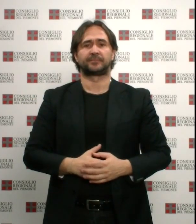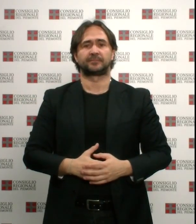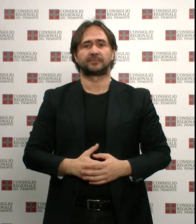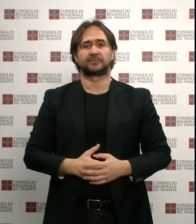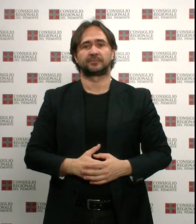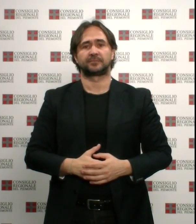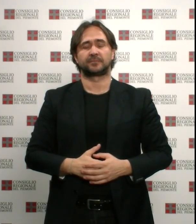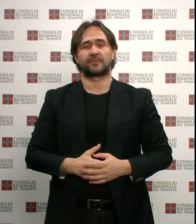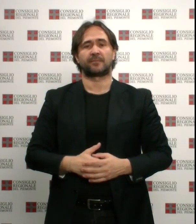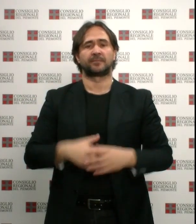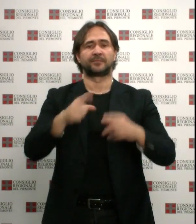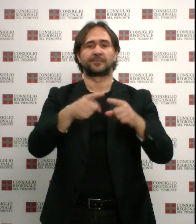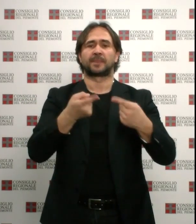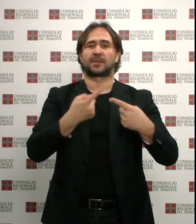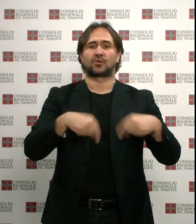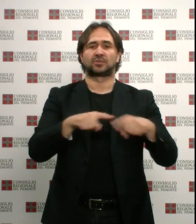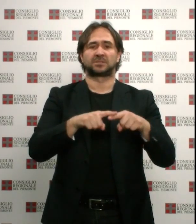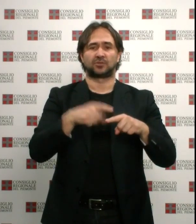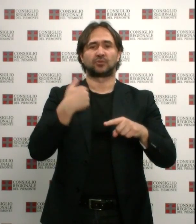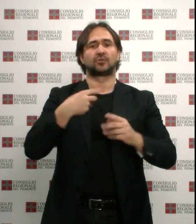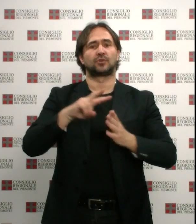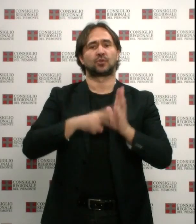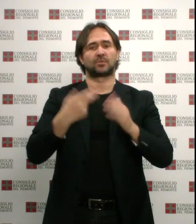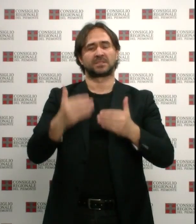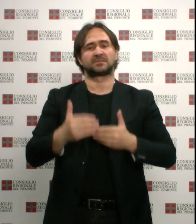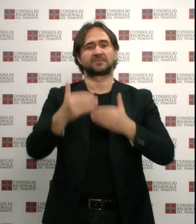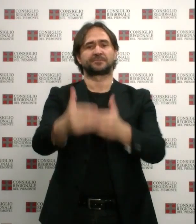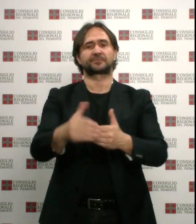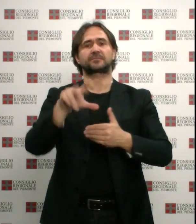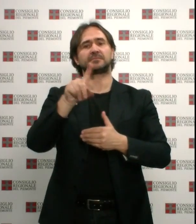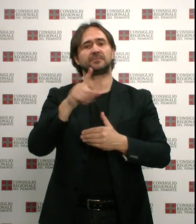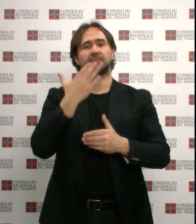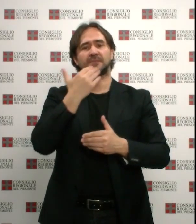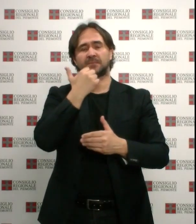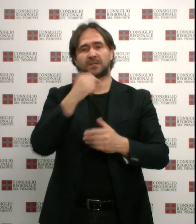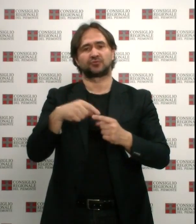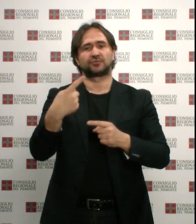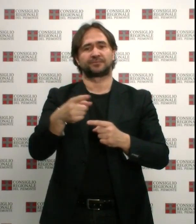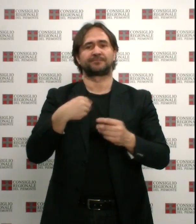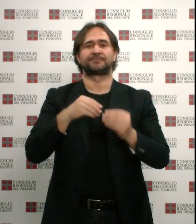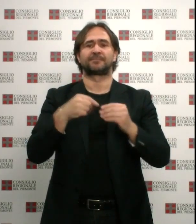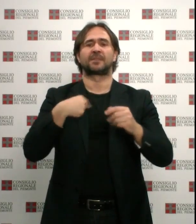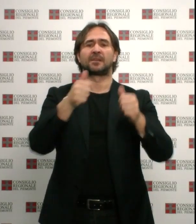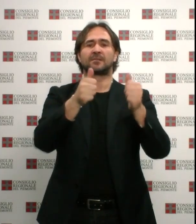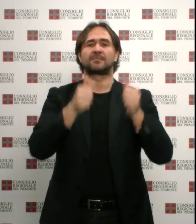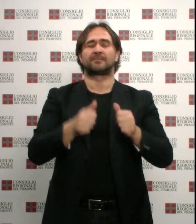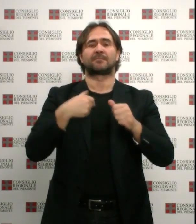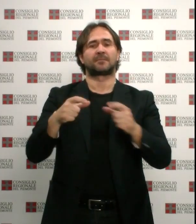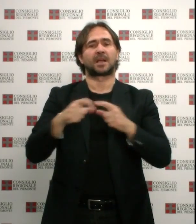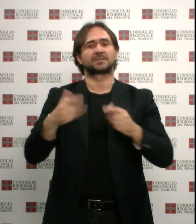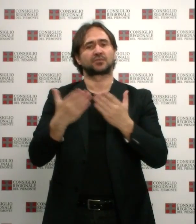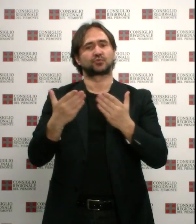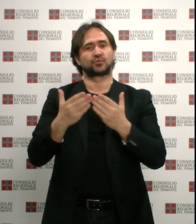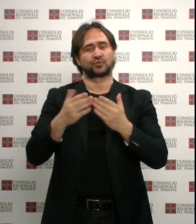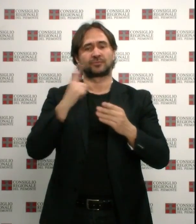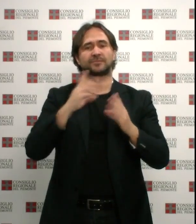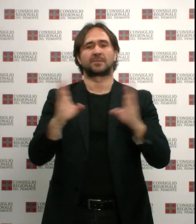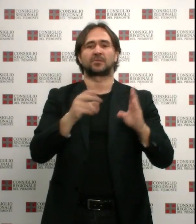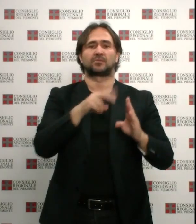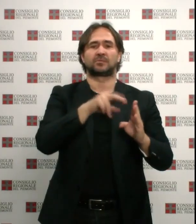una distanza minima da una struttura all'altra di 50 km, garantendo comunque la realizzazione di un impianto per ogni